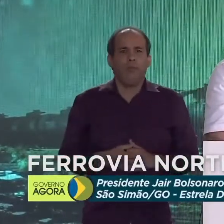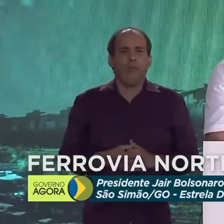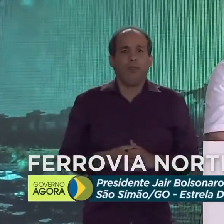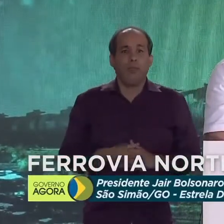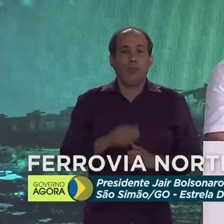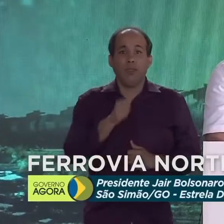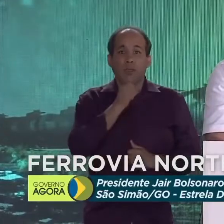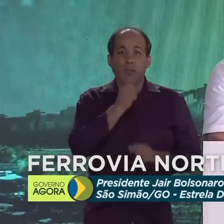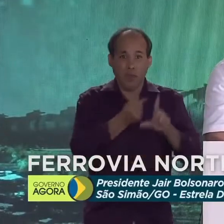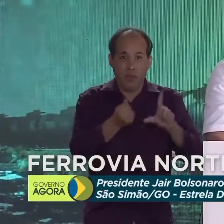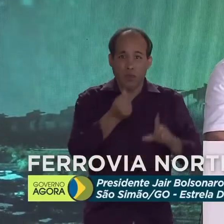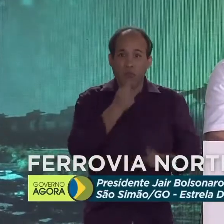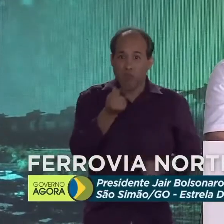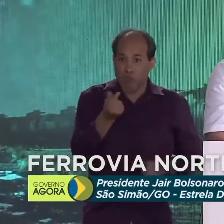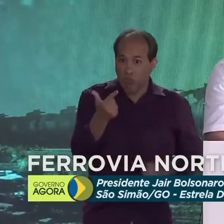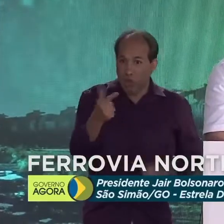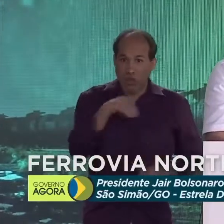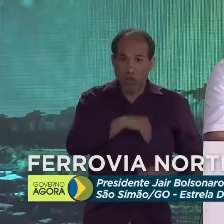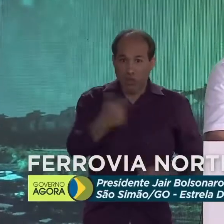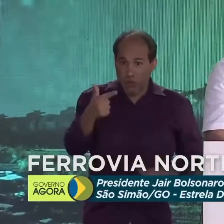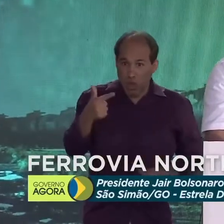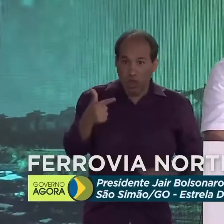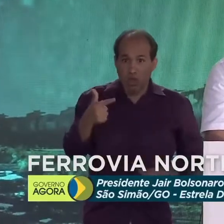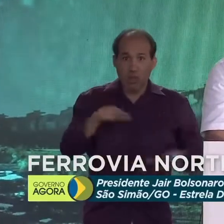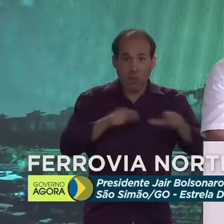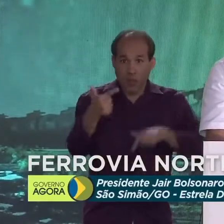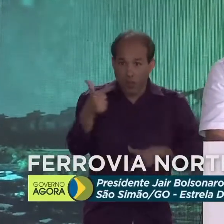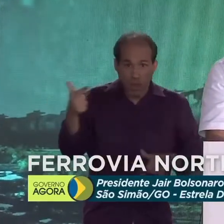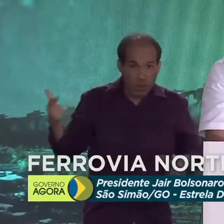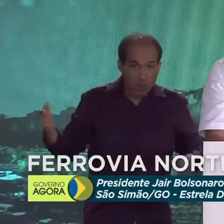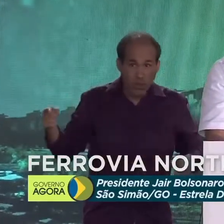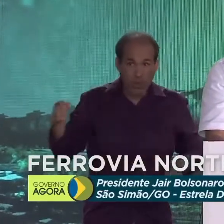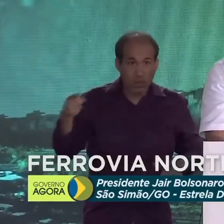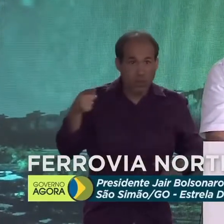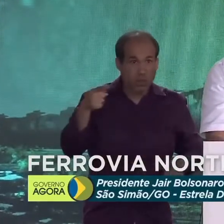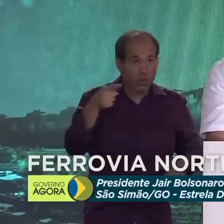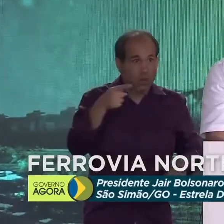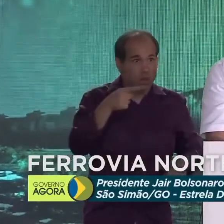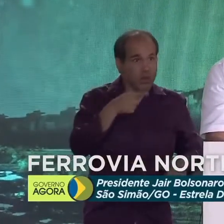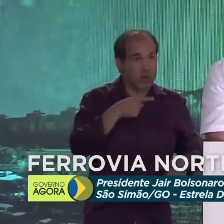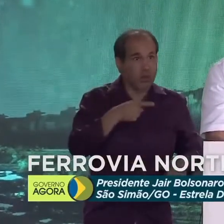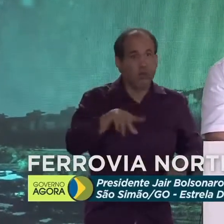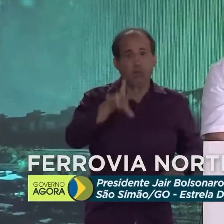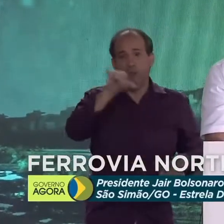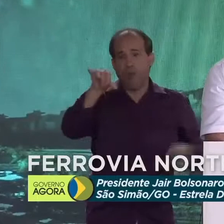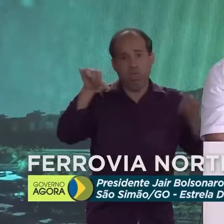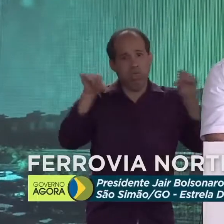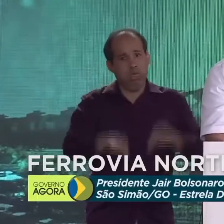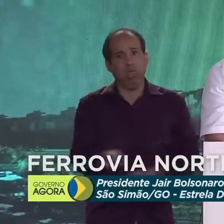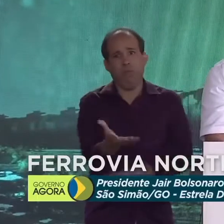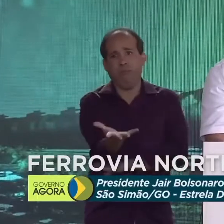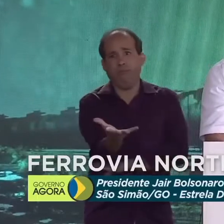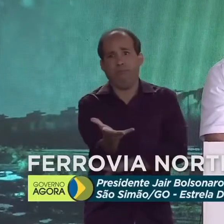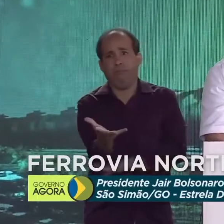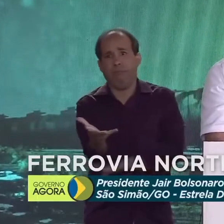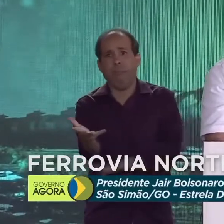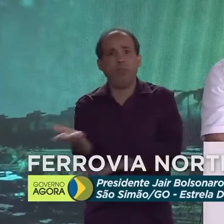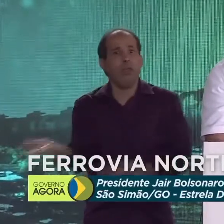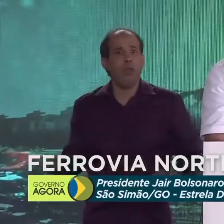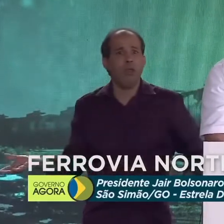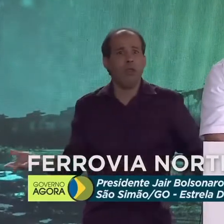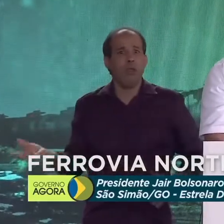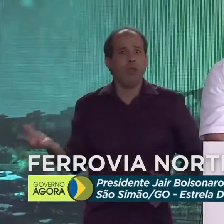Sem dinheiro, sem salário, sem emprego, estamos condenados à miséria,